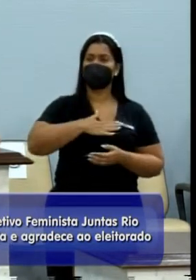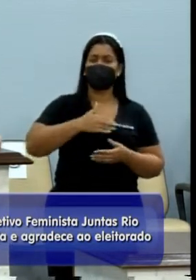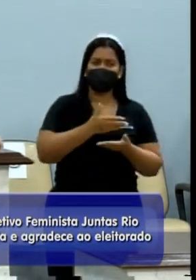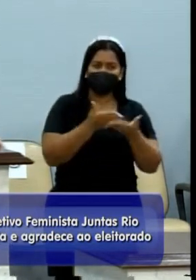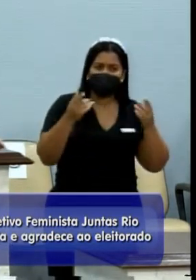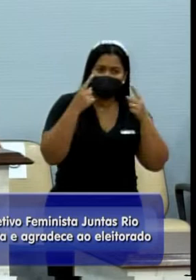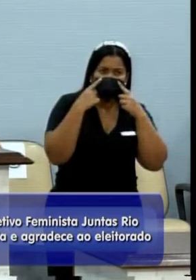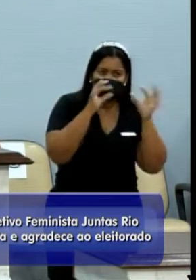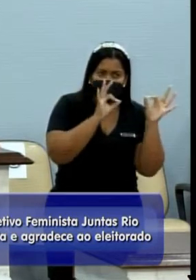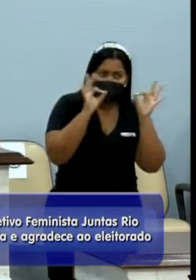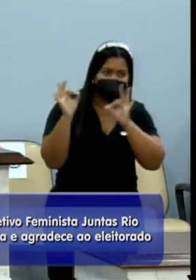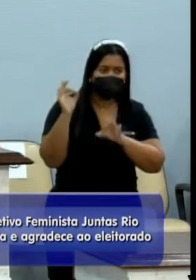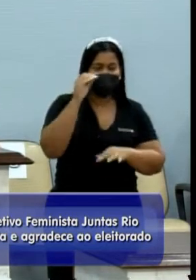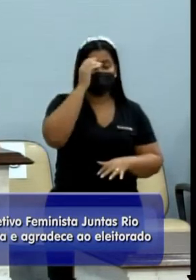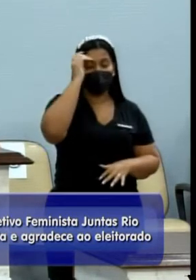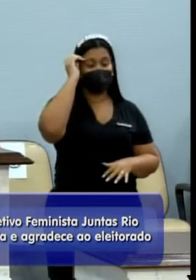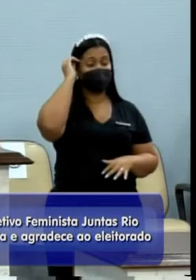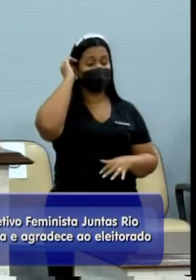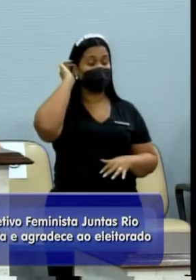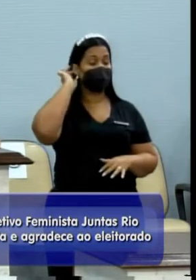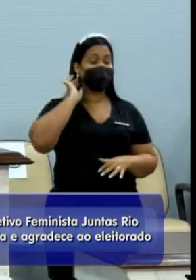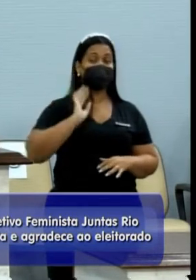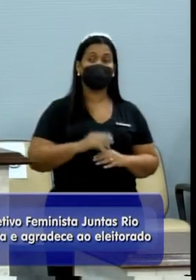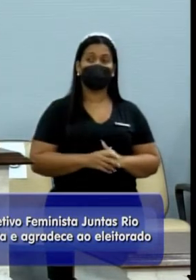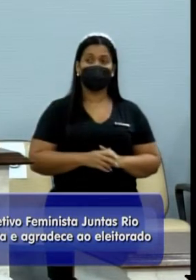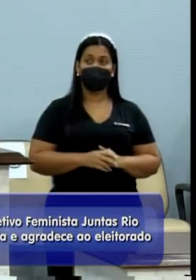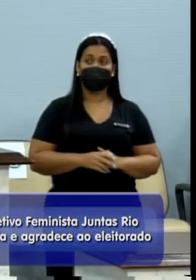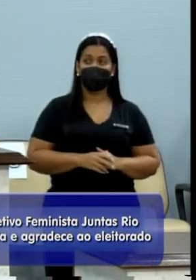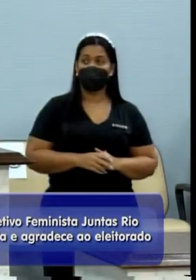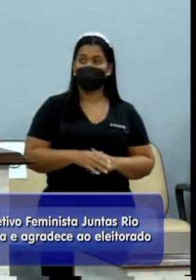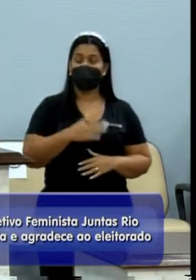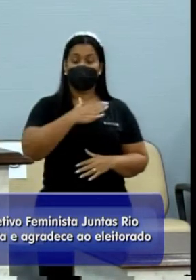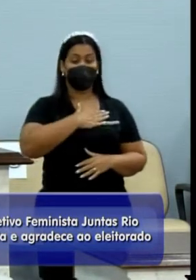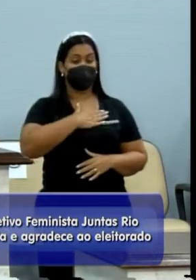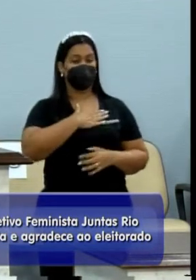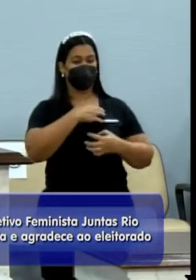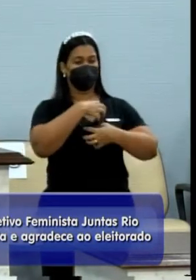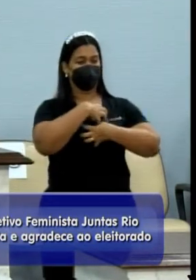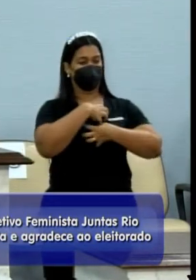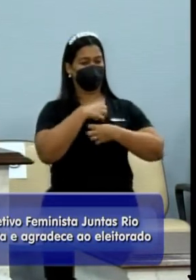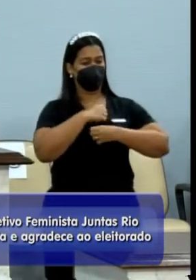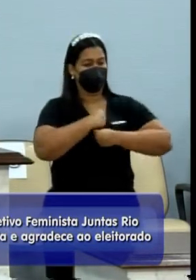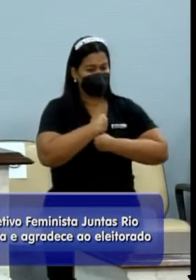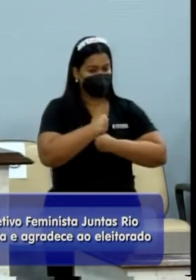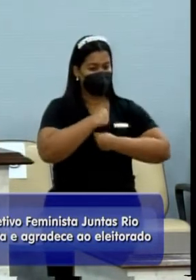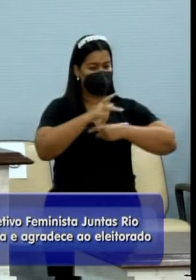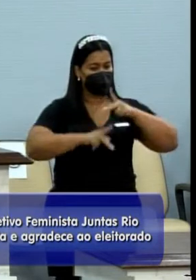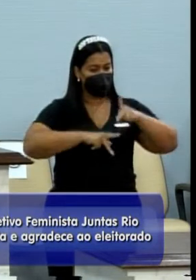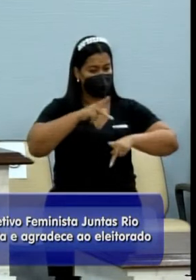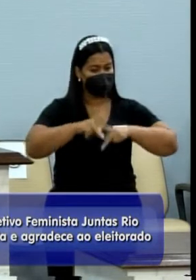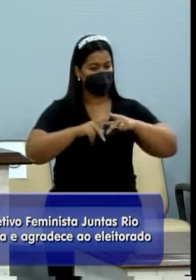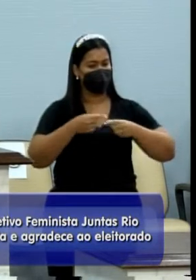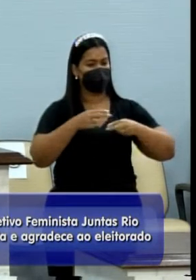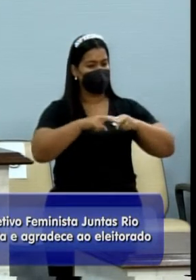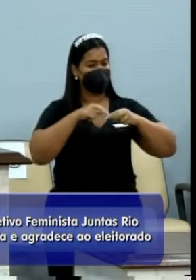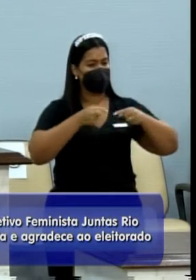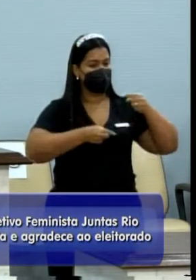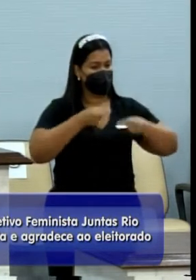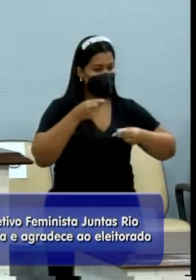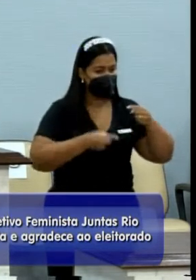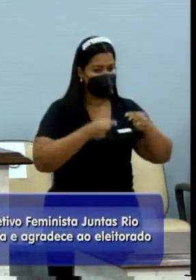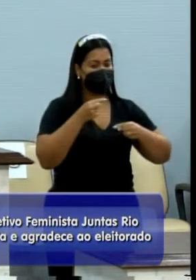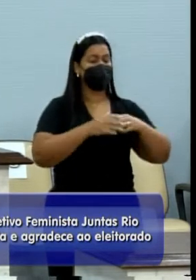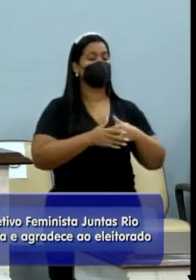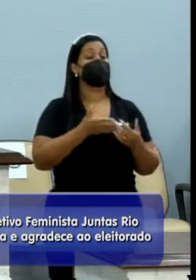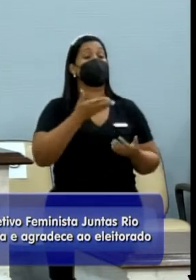assistem, quando se apela à frustração da população com a política e de que é mais